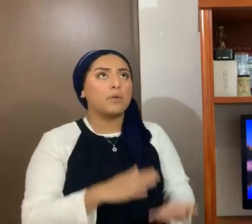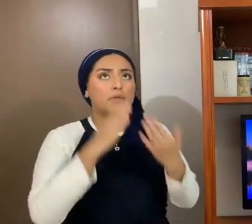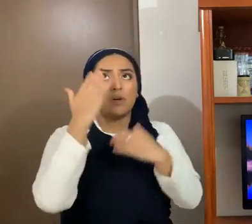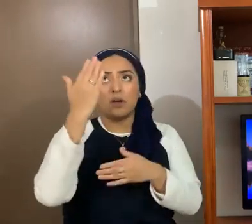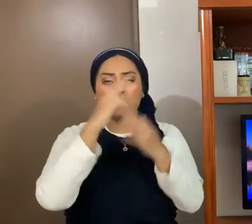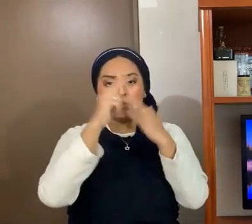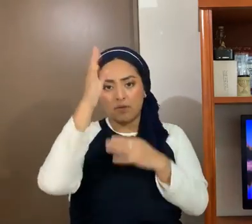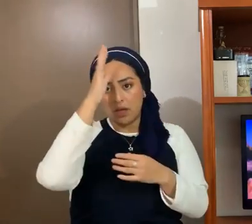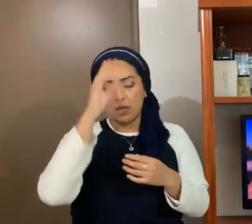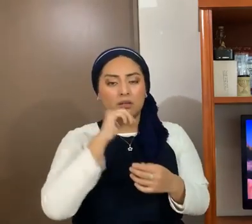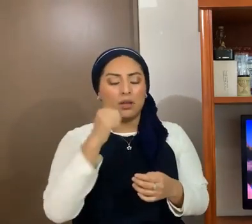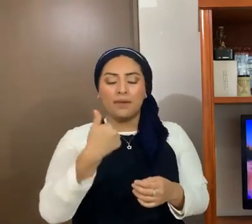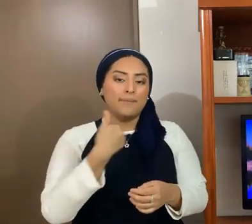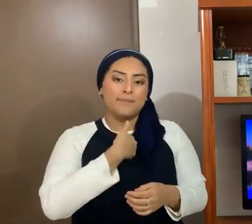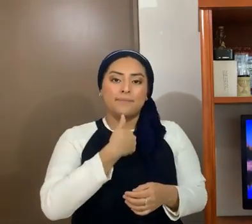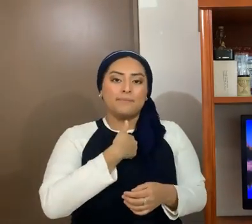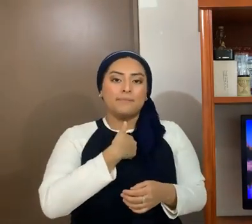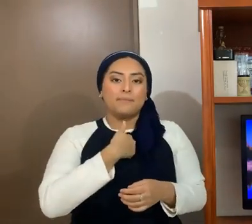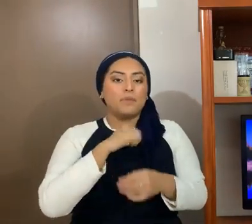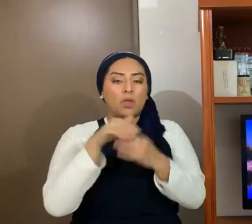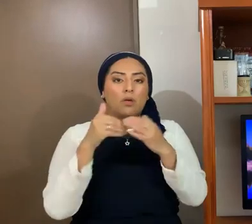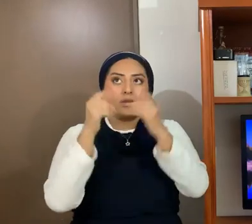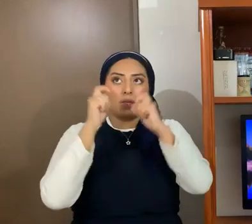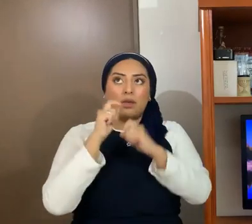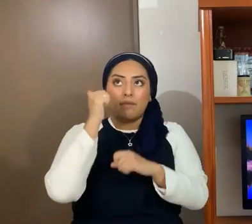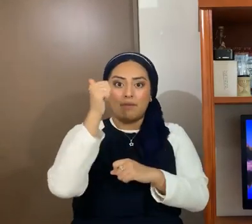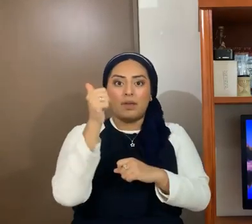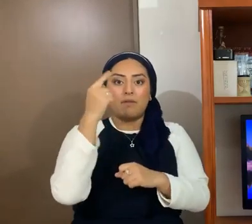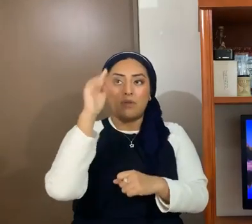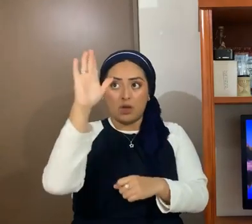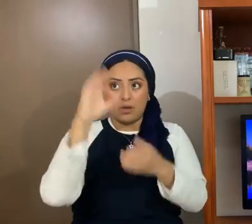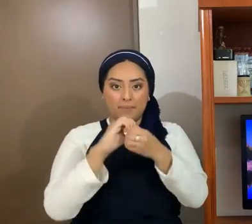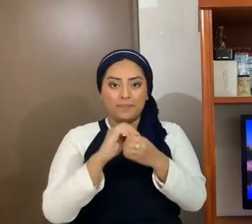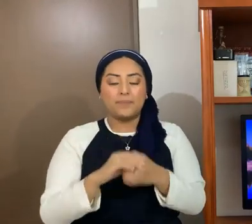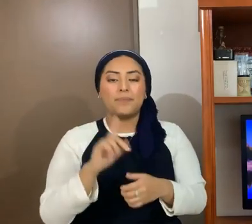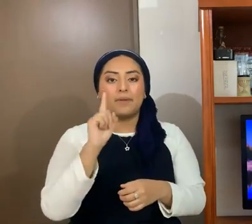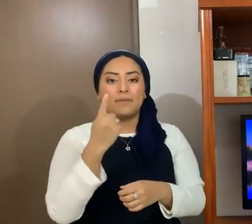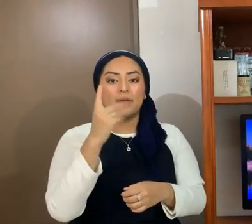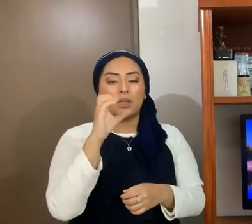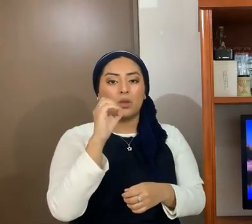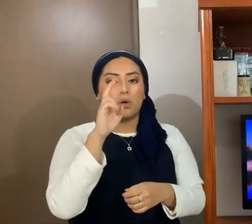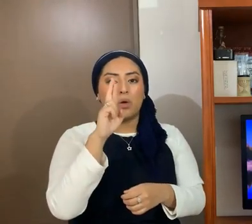Eterno, no por nuestra vanagloria, porque todo es dado por Él y para Él.